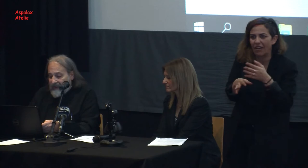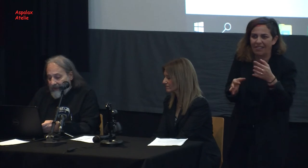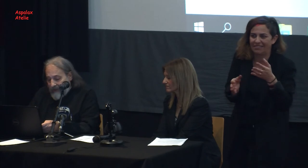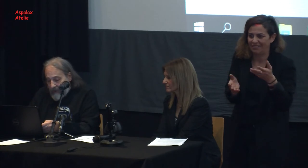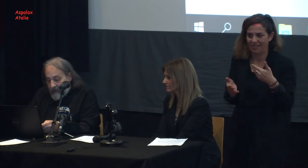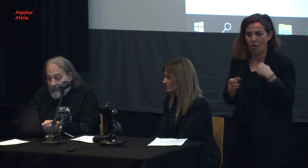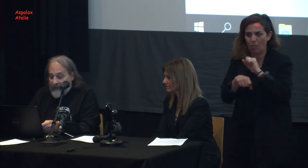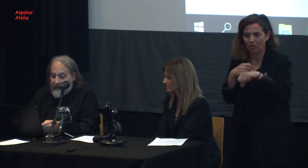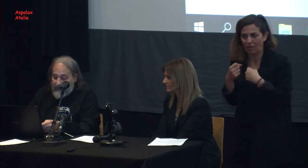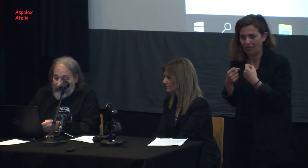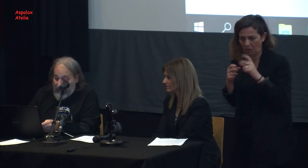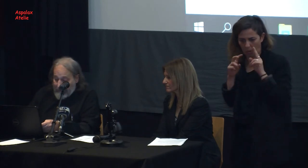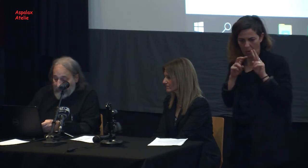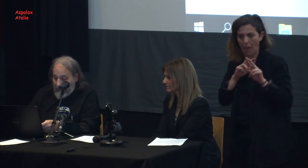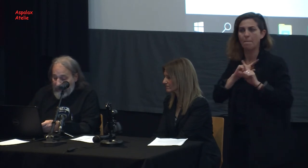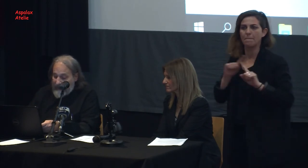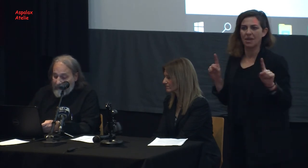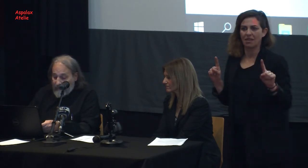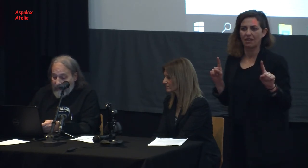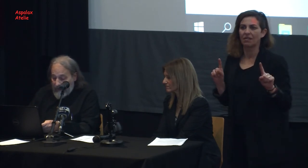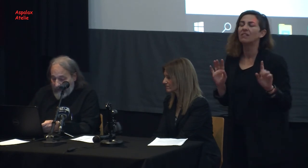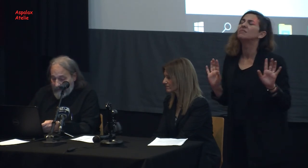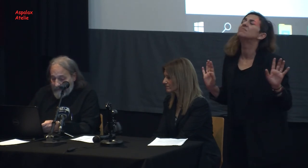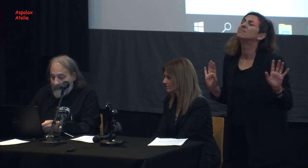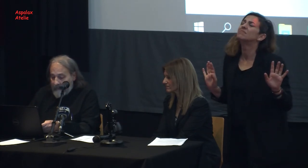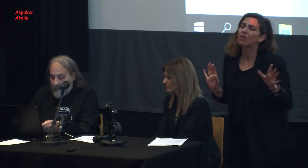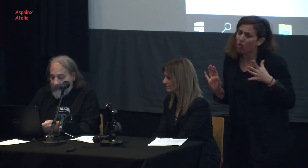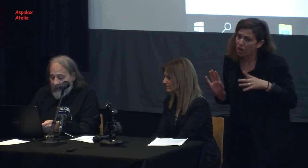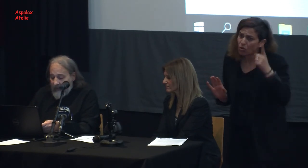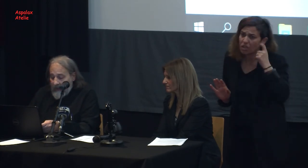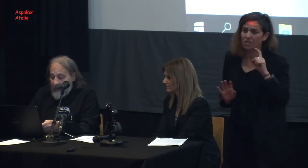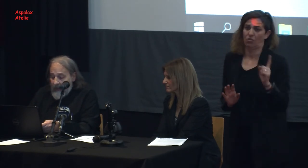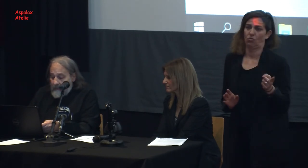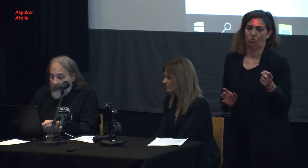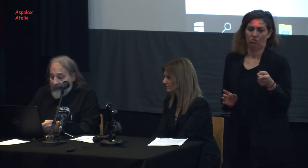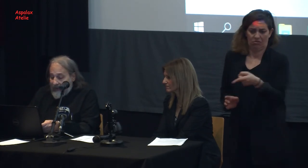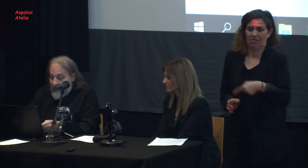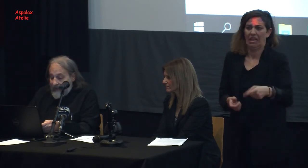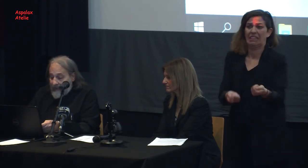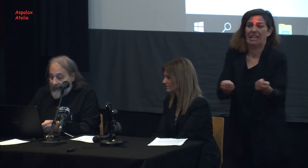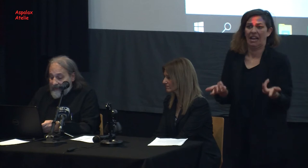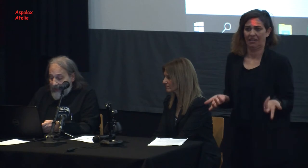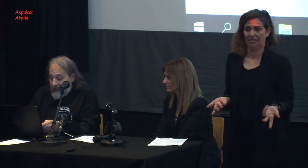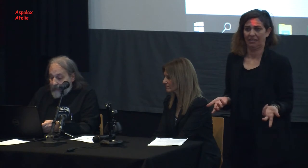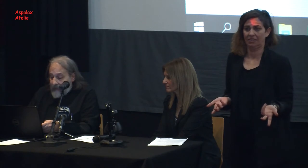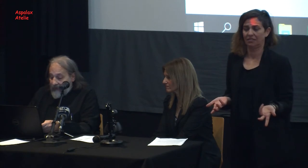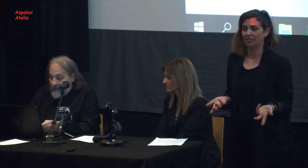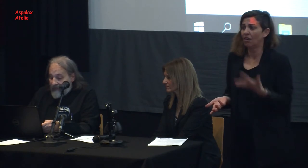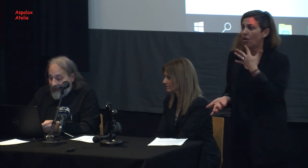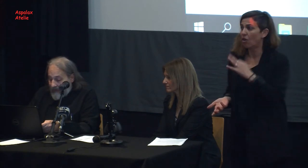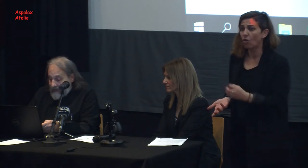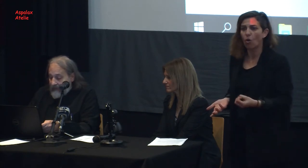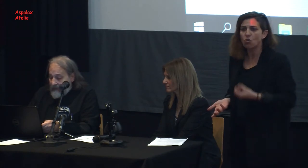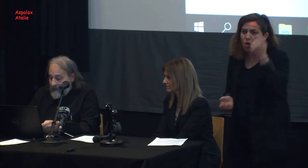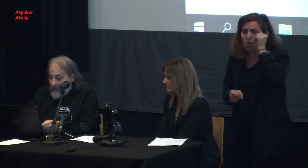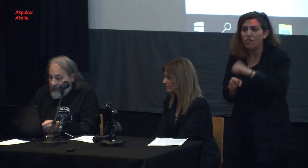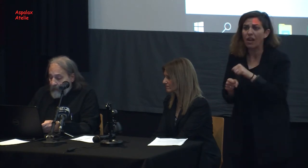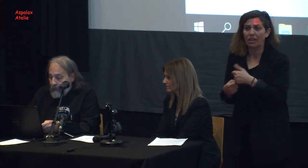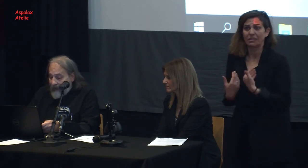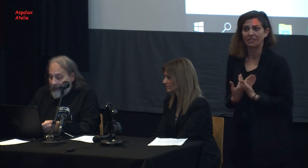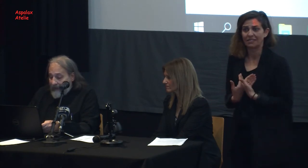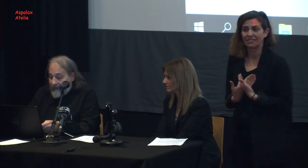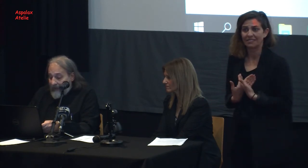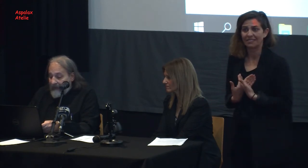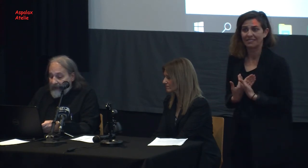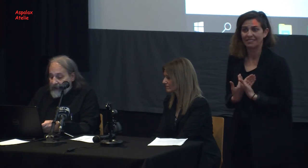που συνδέονται με την ασθένειά μου. Δεν με βοηθάει. Μη με κάνετε να αισθάνομαι ότι είμαι βλάκας